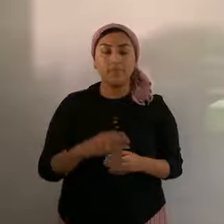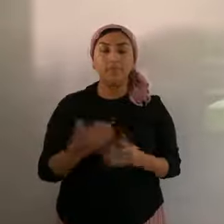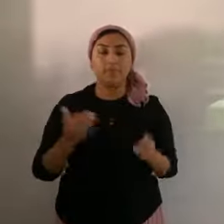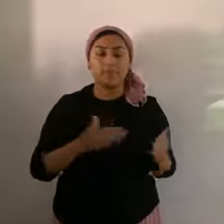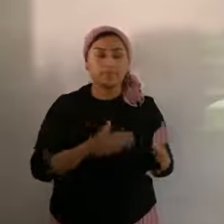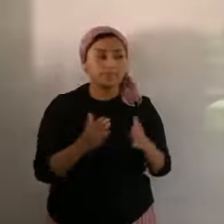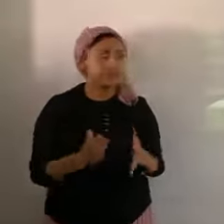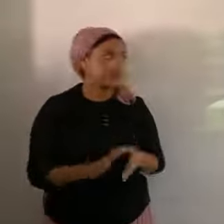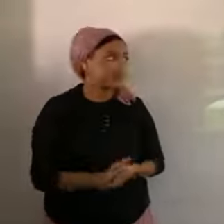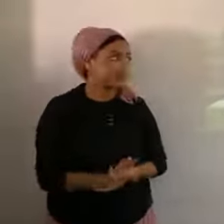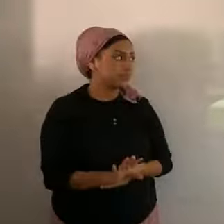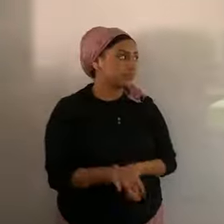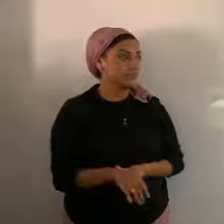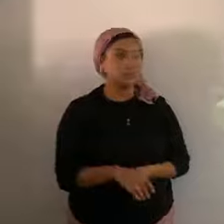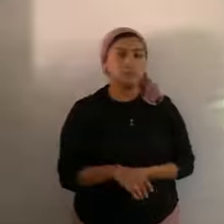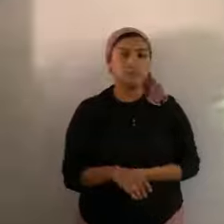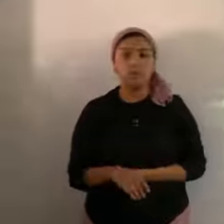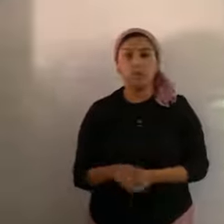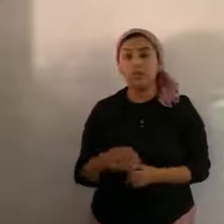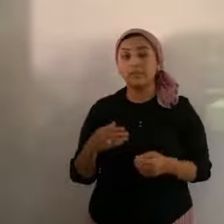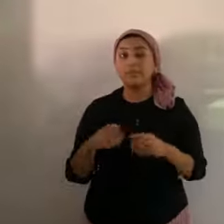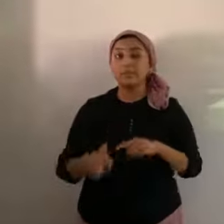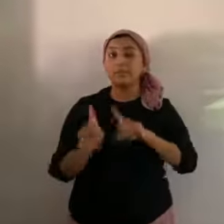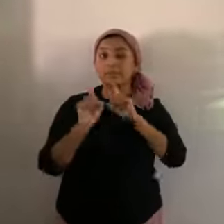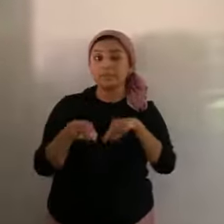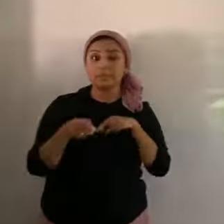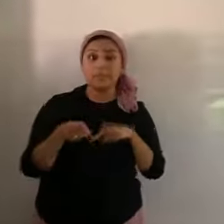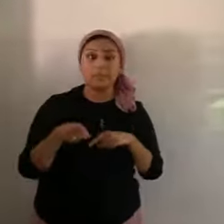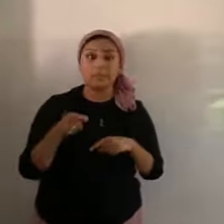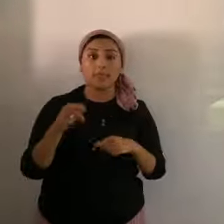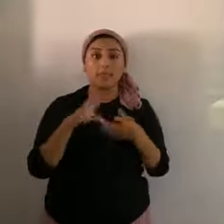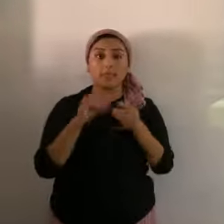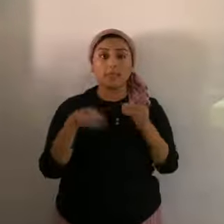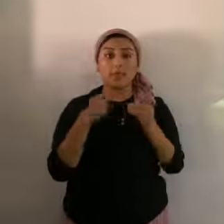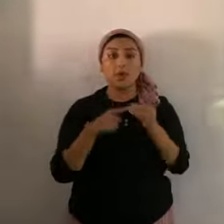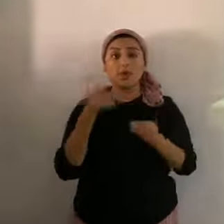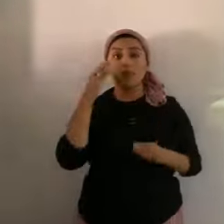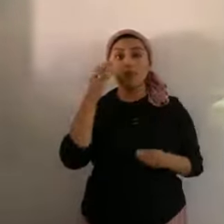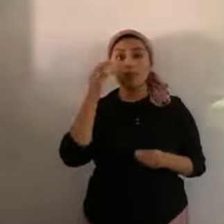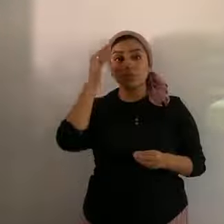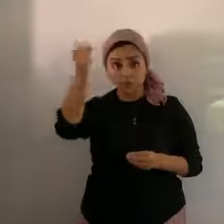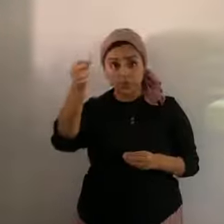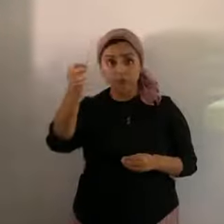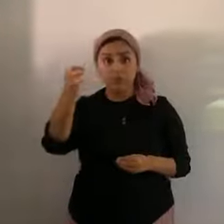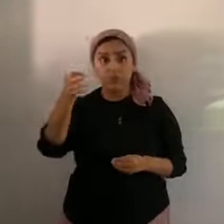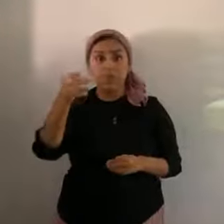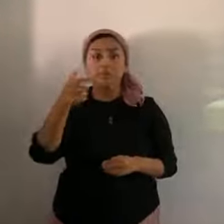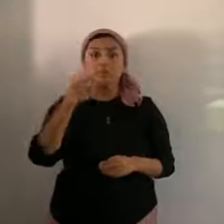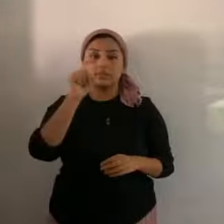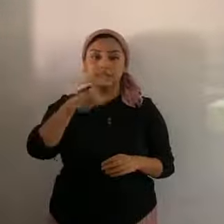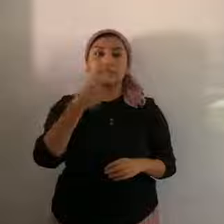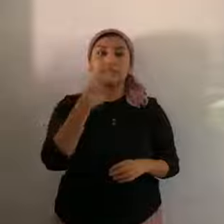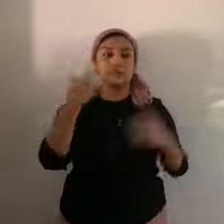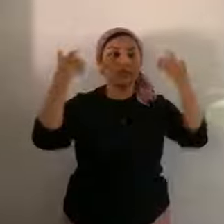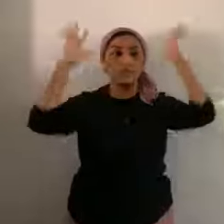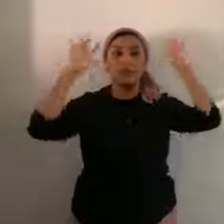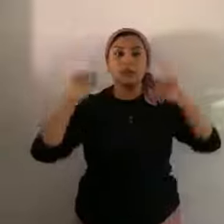Ahora, aunque la respuesta todavía sea futuro, decir que fue hecho. Por